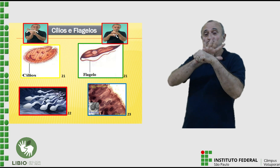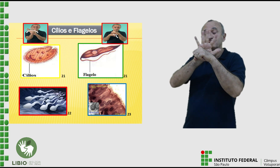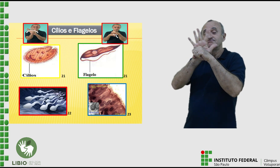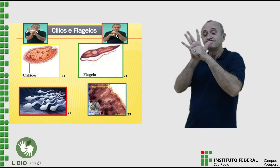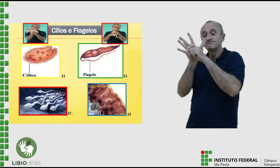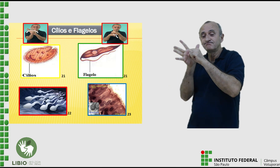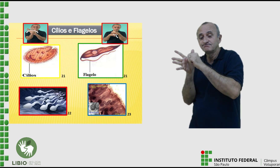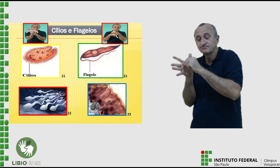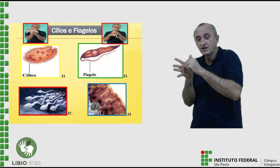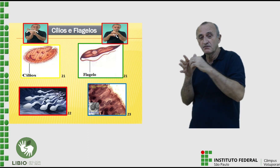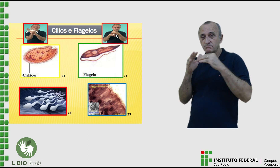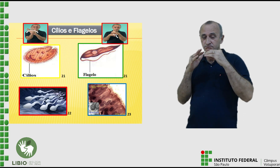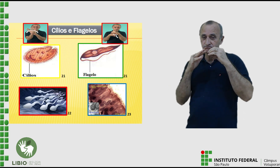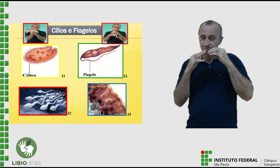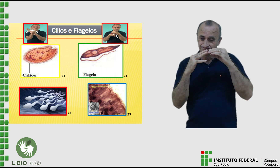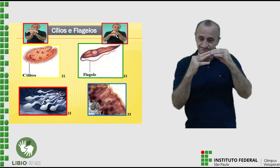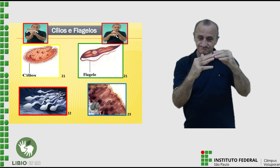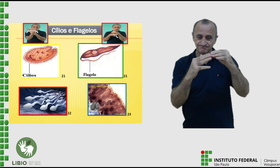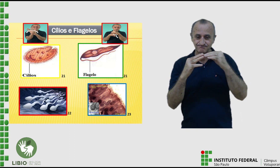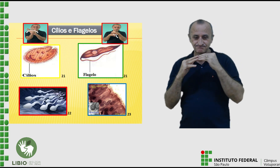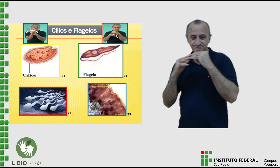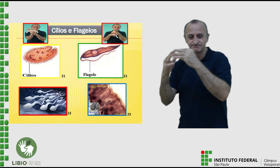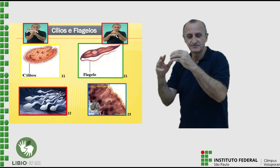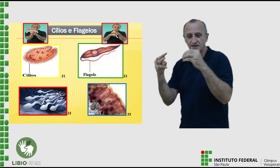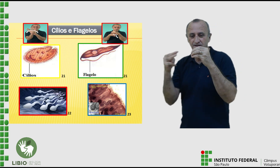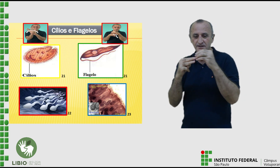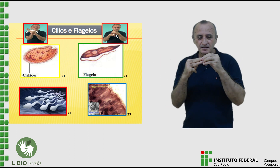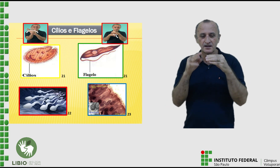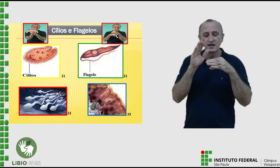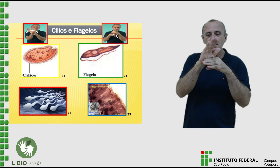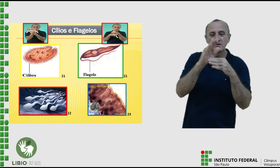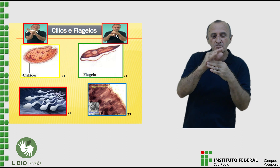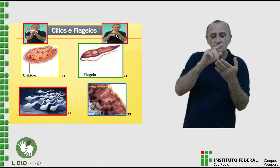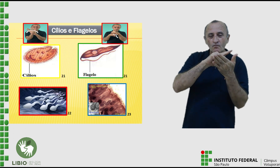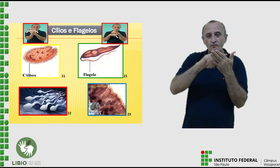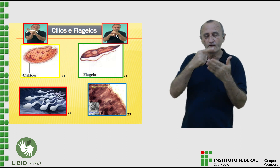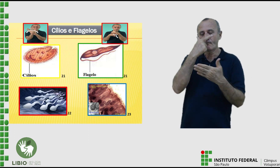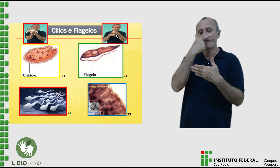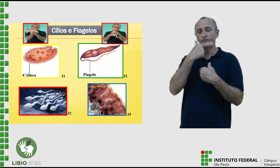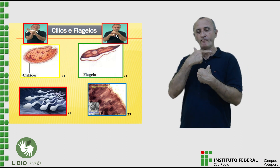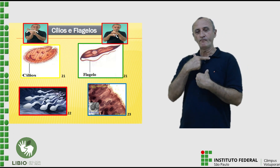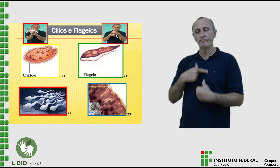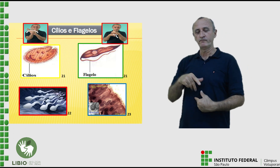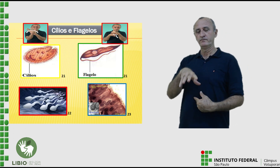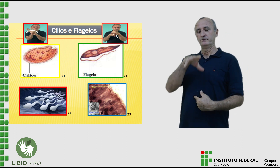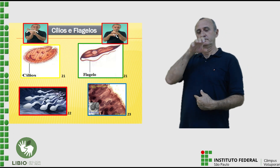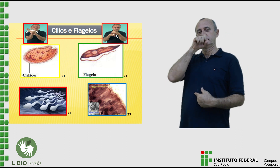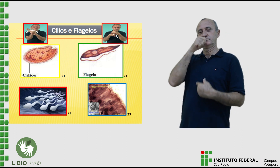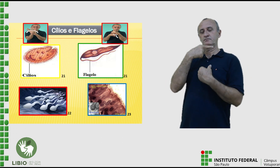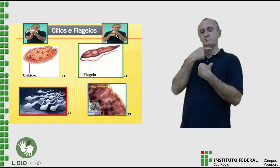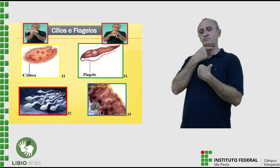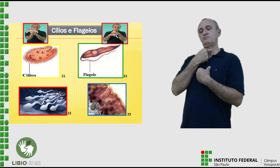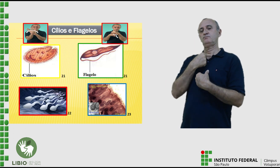Então, nesse caso, esses cílios movem fluidos sobre as células e ajudam